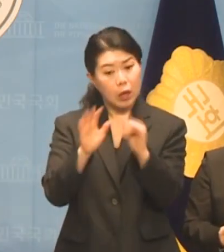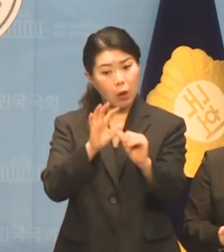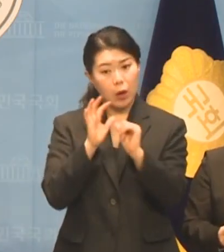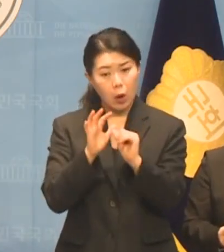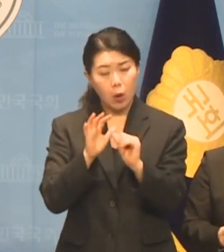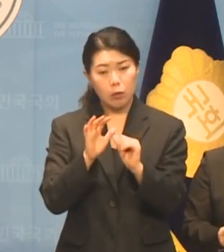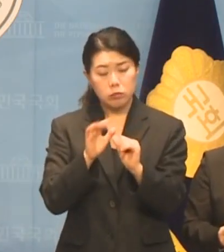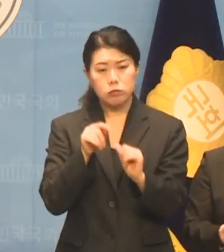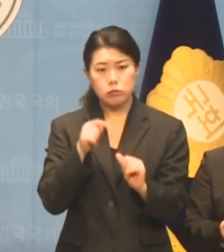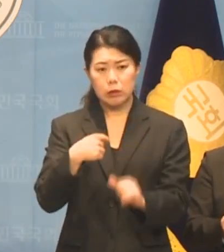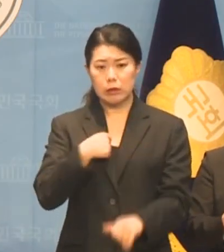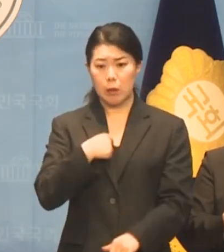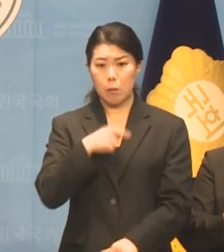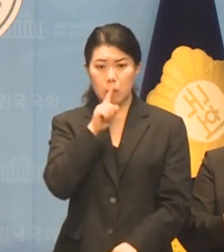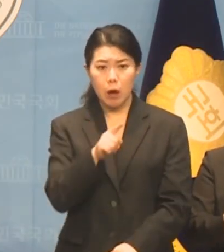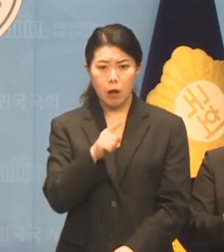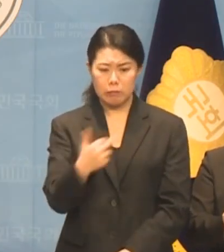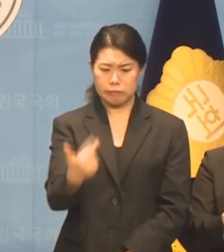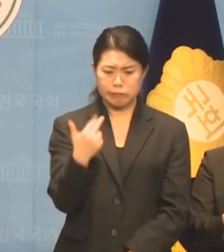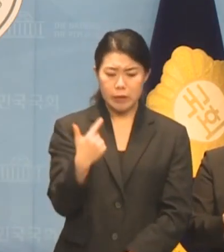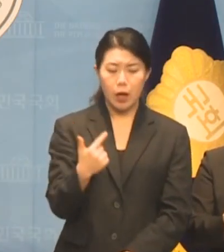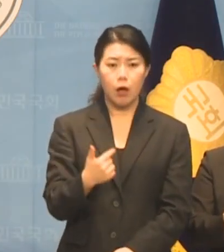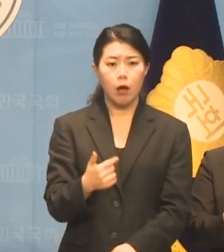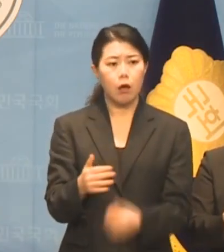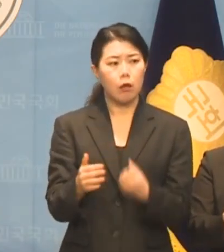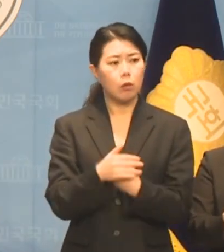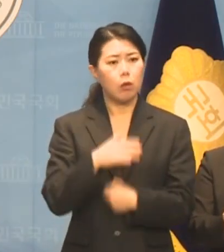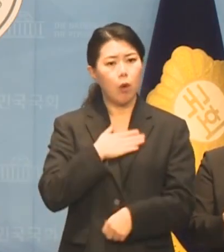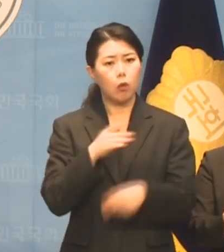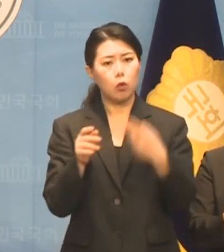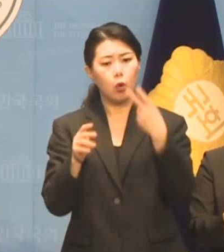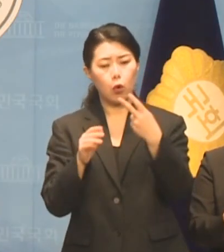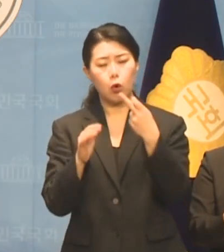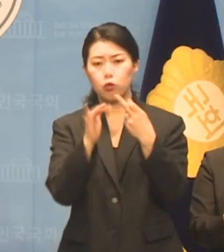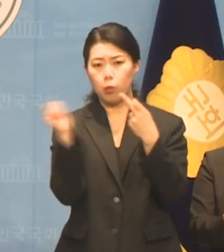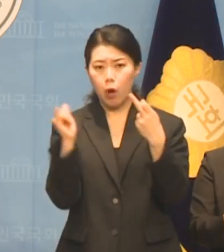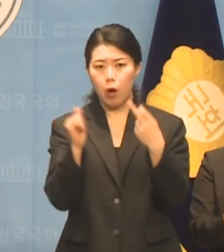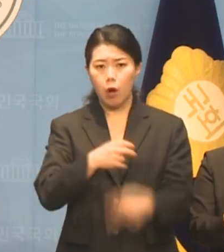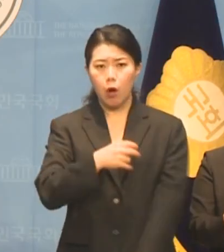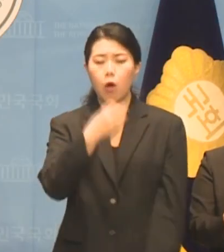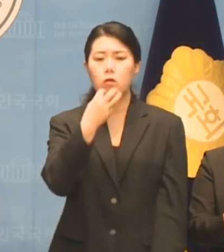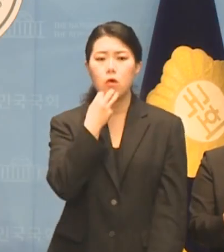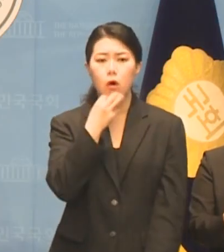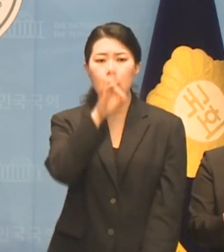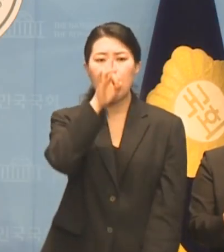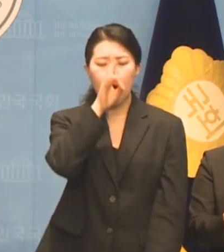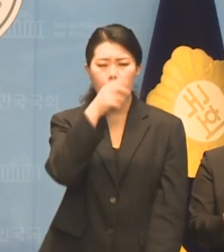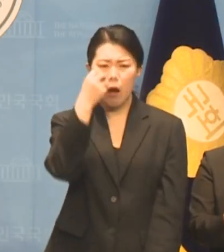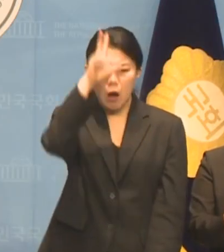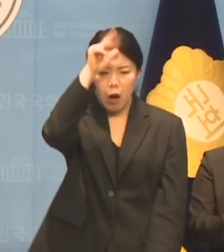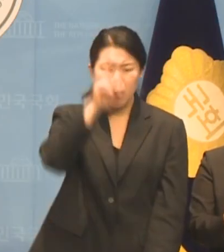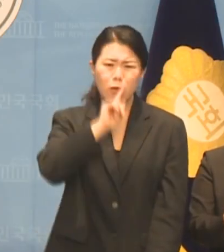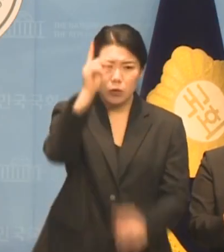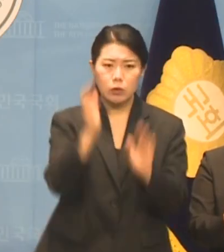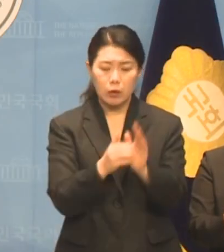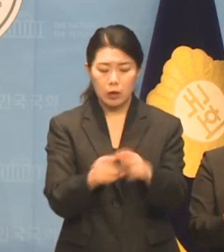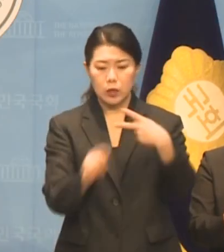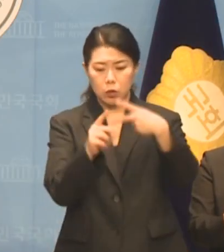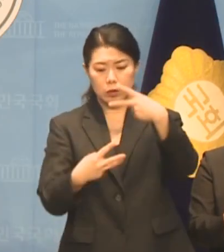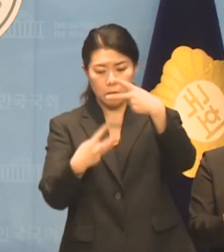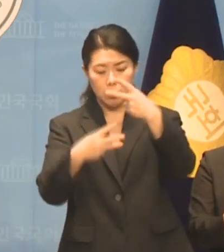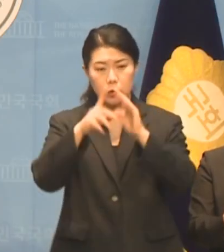저희 내용을 트집 잡아서 저를 포함한 12명을 서울중앙지검에 고소하였고 올 2월